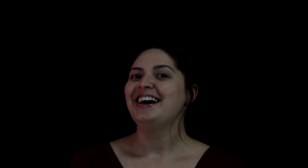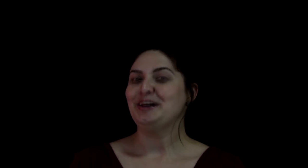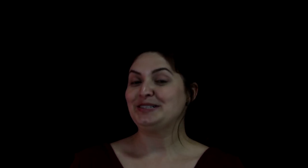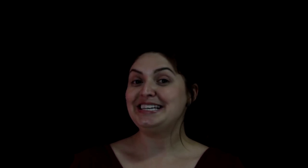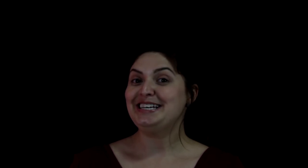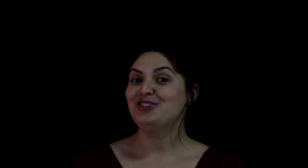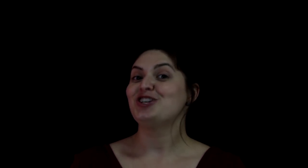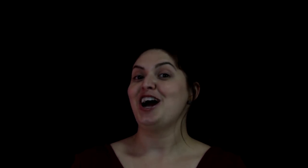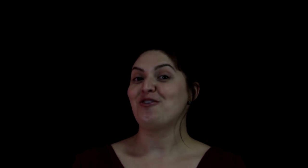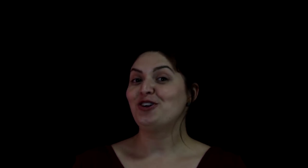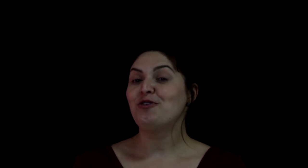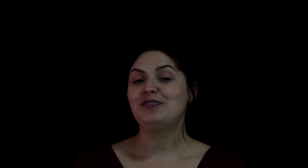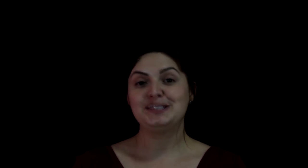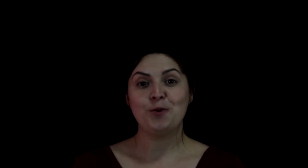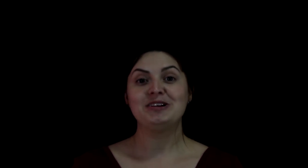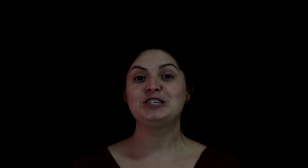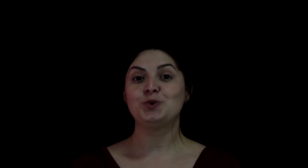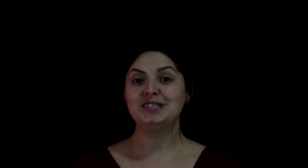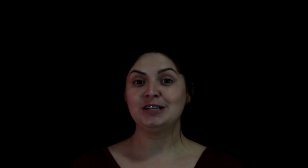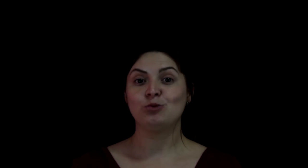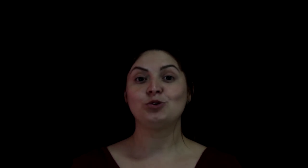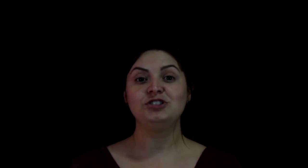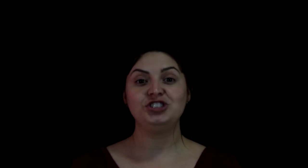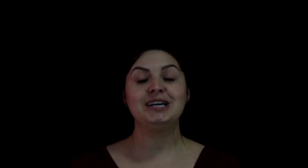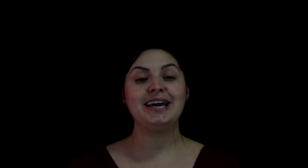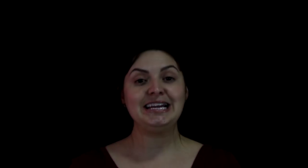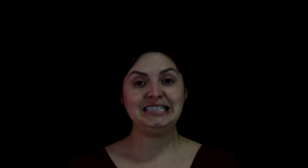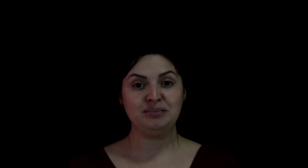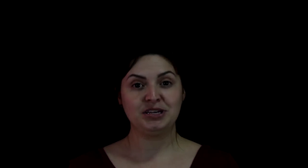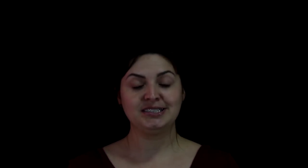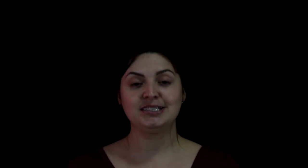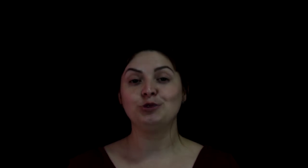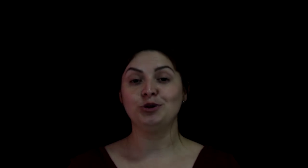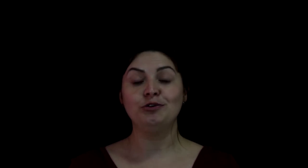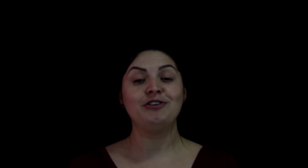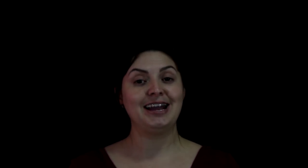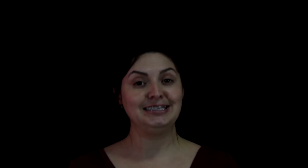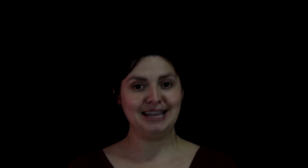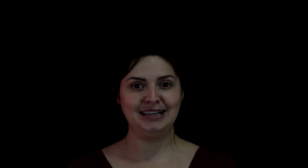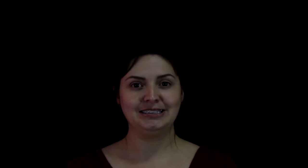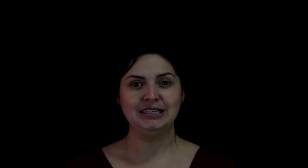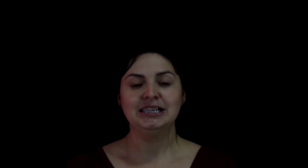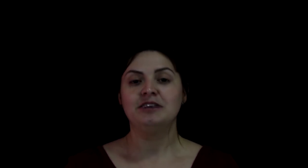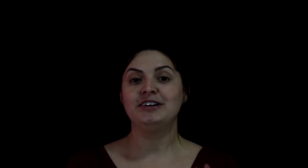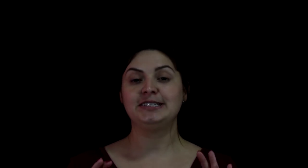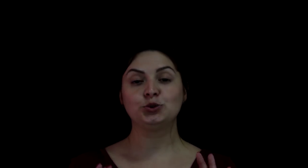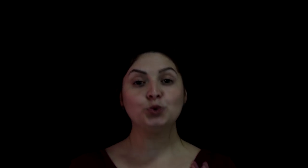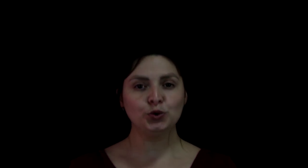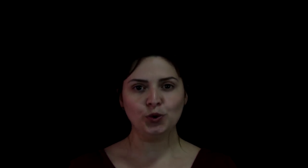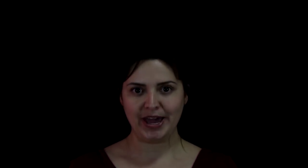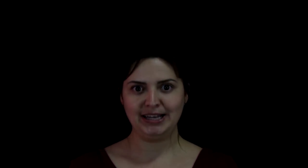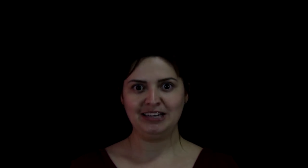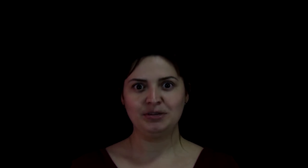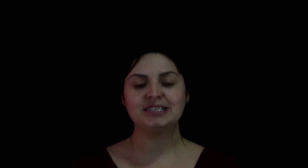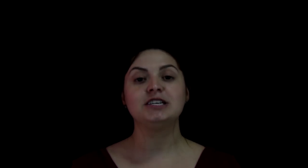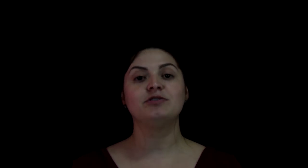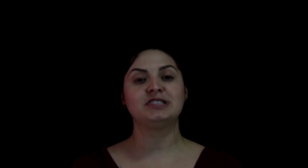É o seguinte, agora eu vou fazer uma situação todinha em Libras, eu não vou falar nada, vai ser tudo em Libras e você